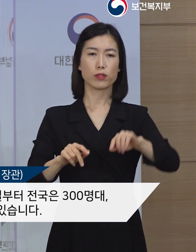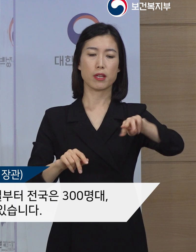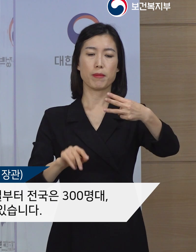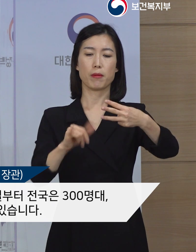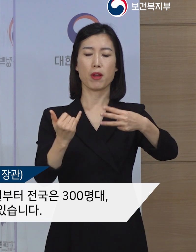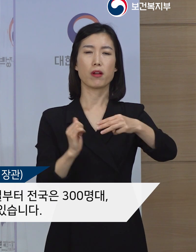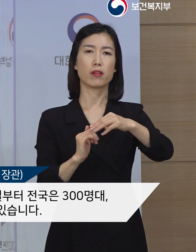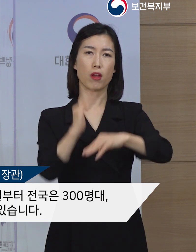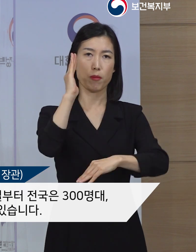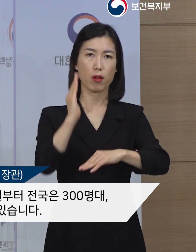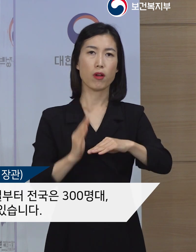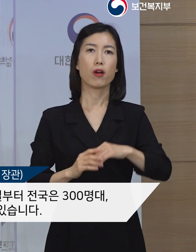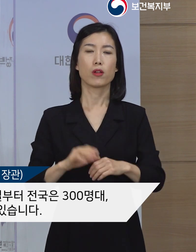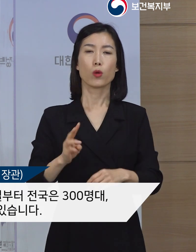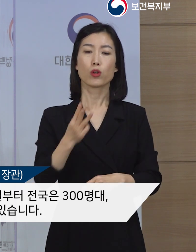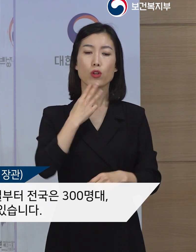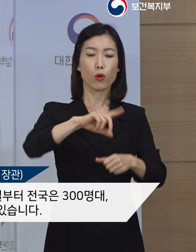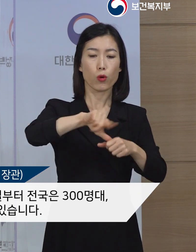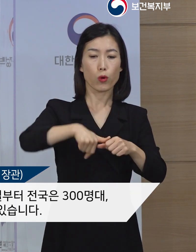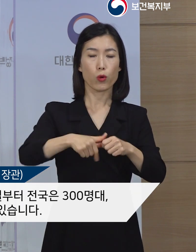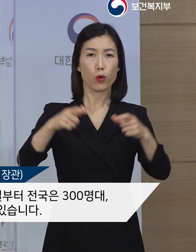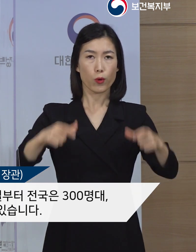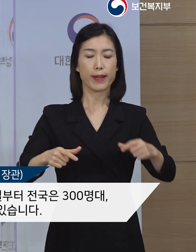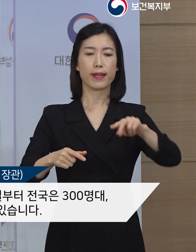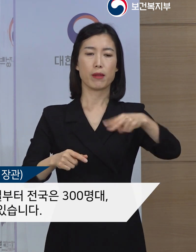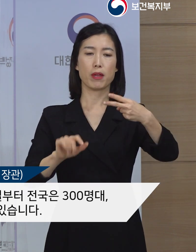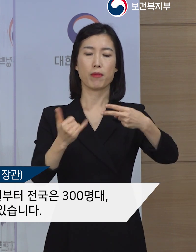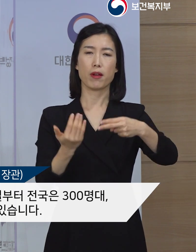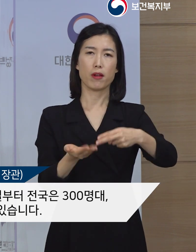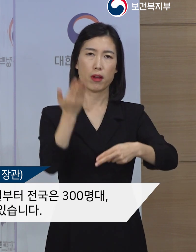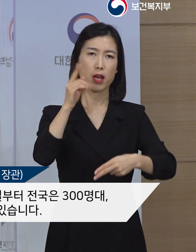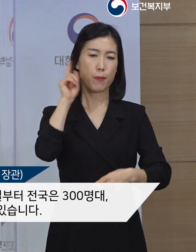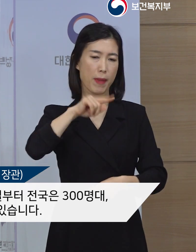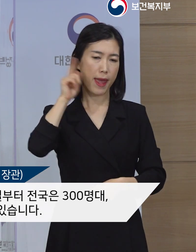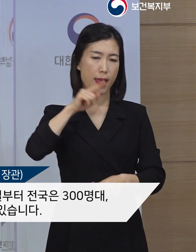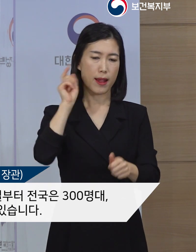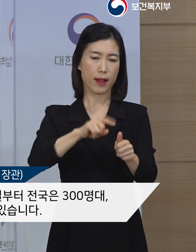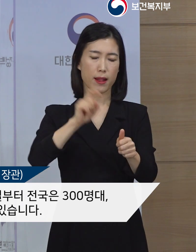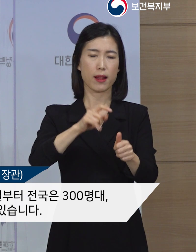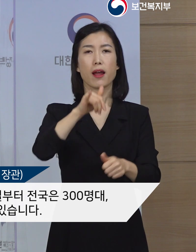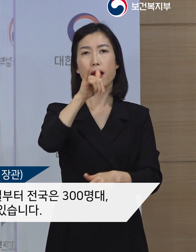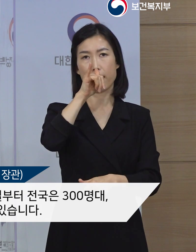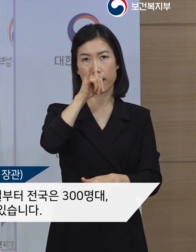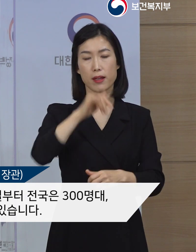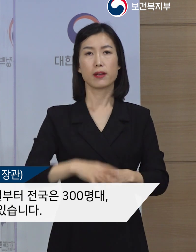300명대, 수도권은 200명대의 환자가 매일 발생하고 있습니다.